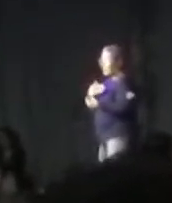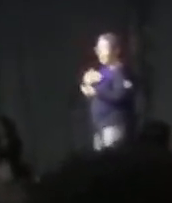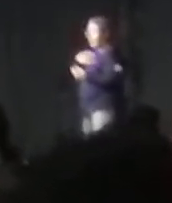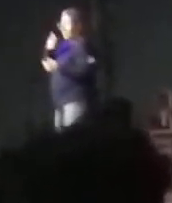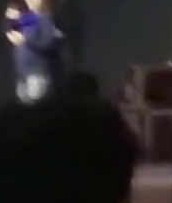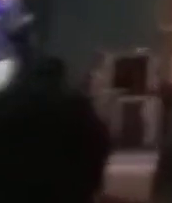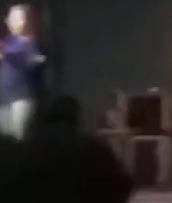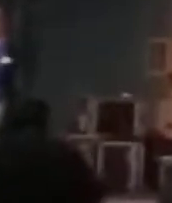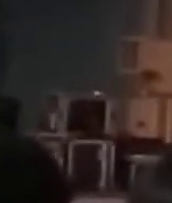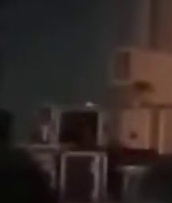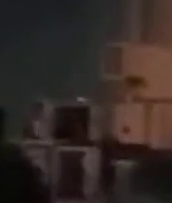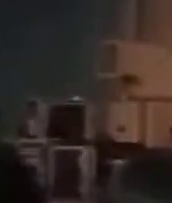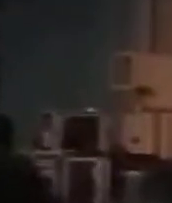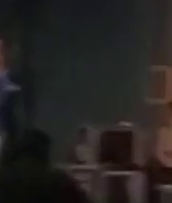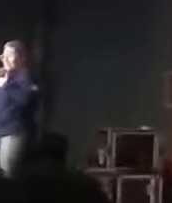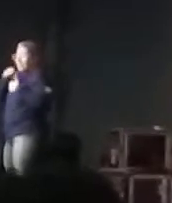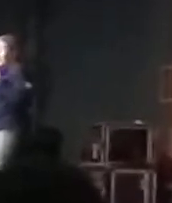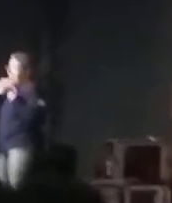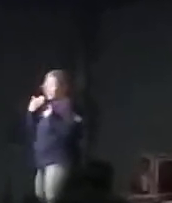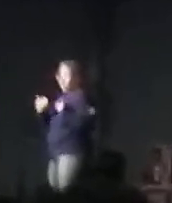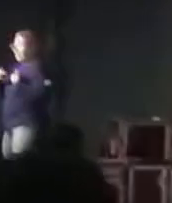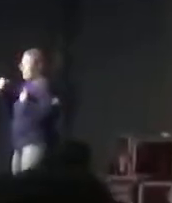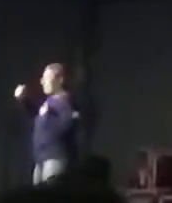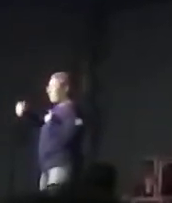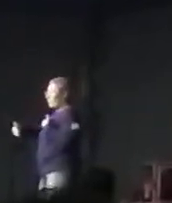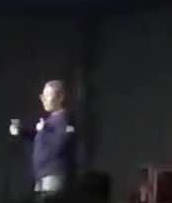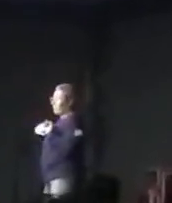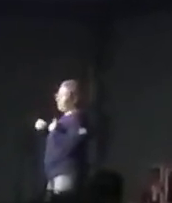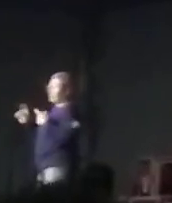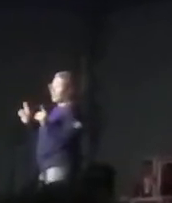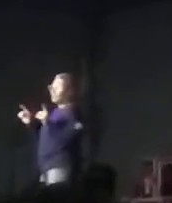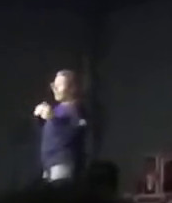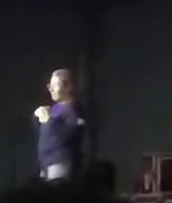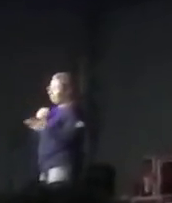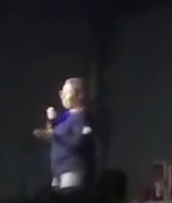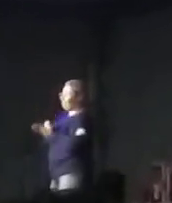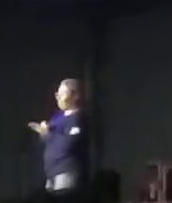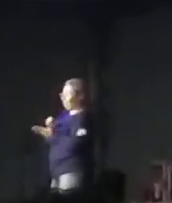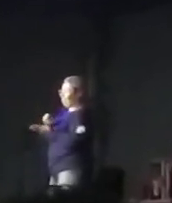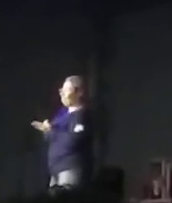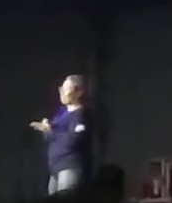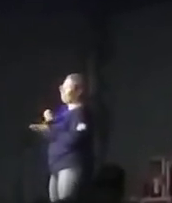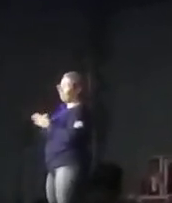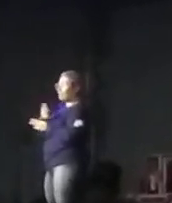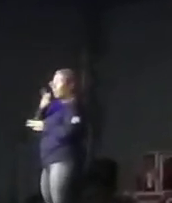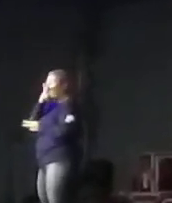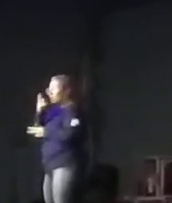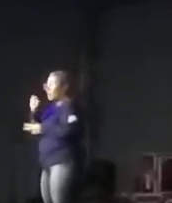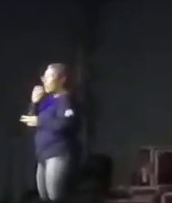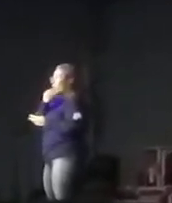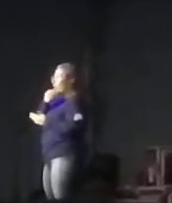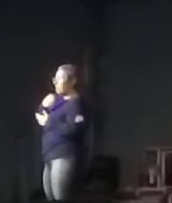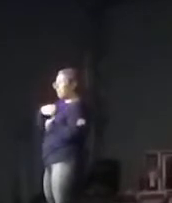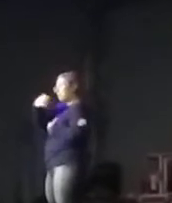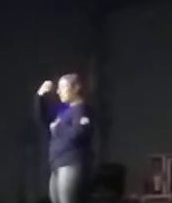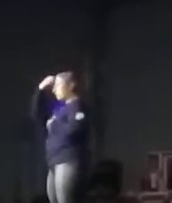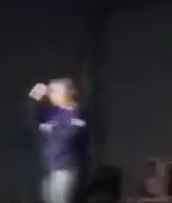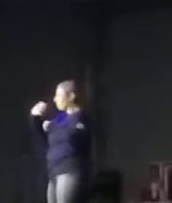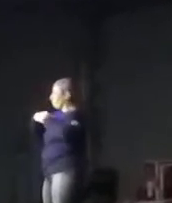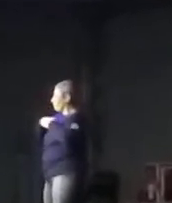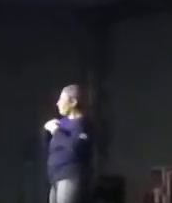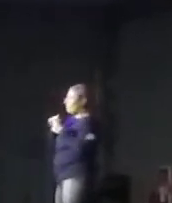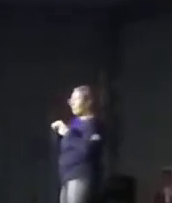né? Era pra mãe isso, muito mais do que pro filho. É uma dureza. E depois, eu achei que o cara ia se sentir culpado, a gente foi